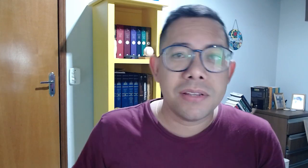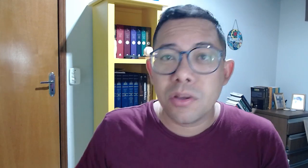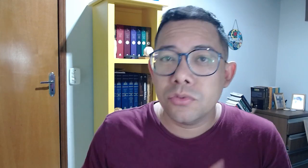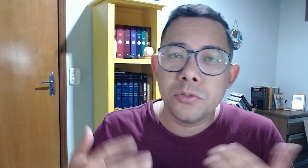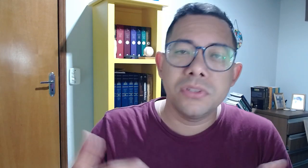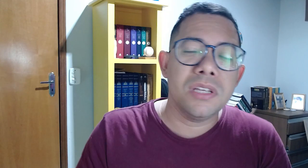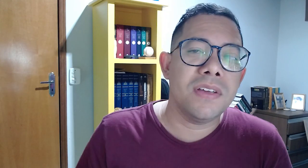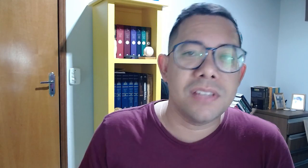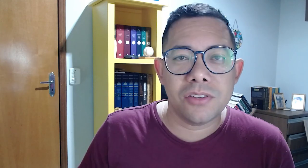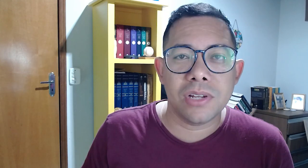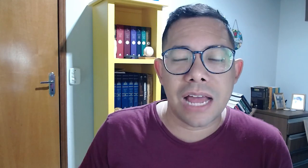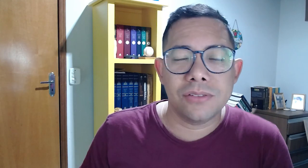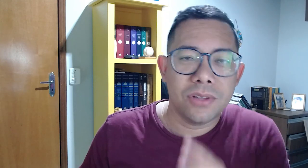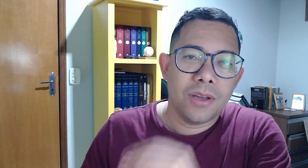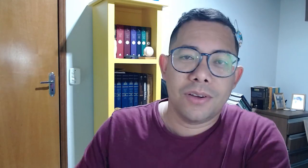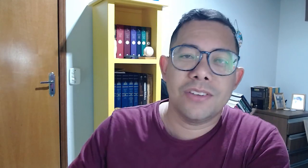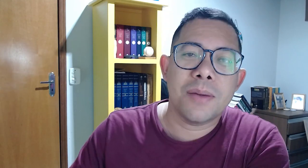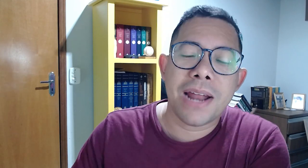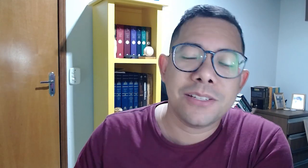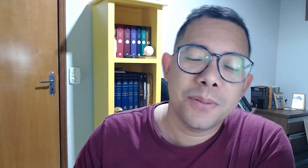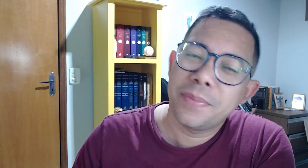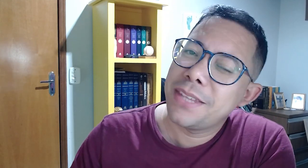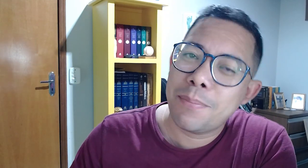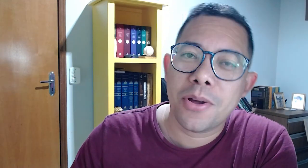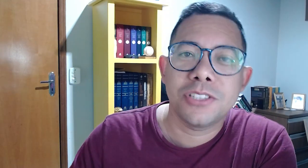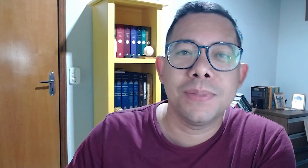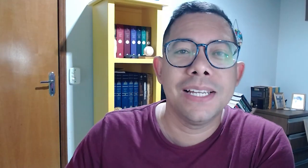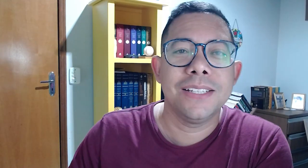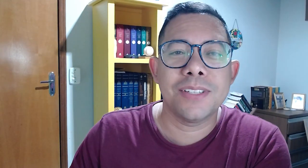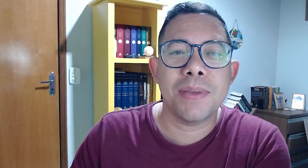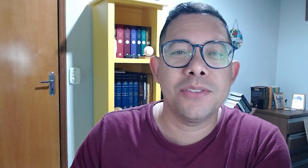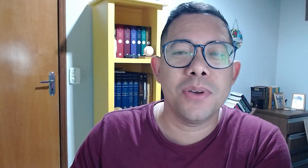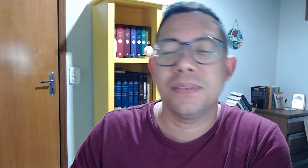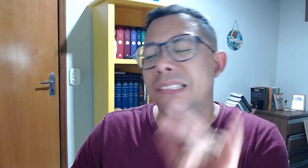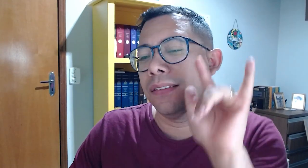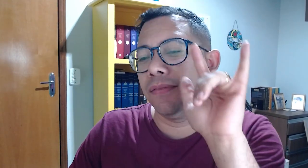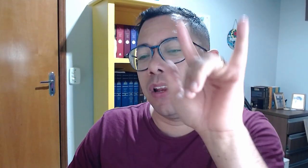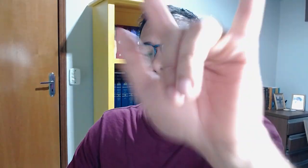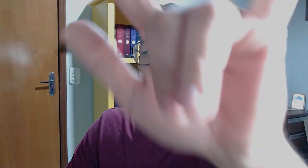para ser um dos possíveis selecionados. Grande abraço, até a próxima, Deus abençoe, valeu!